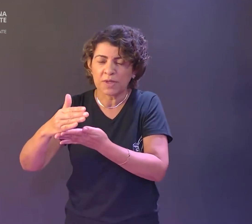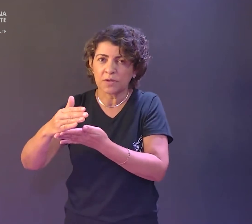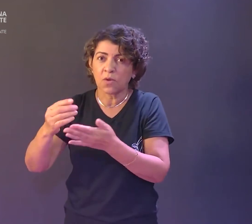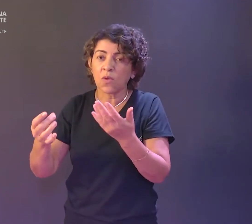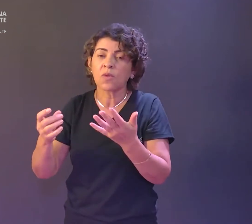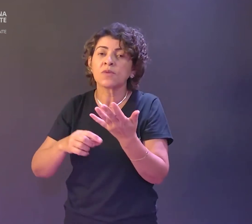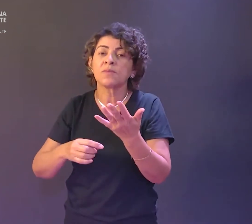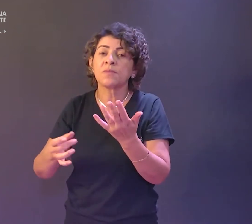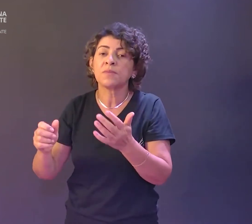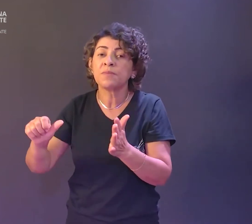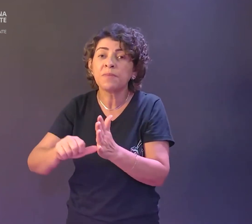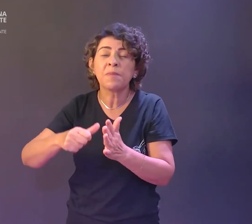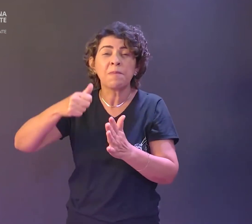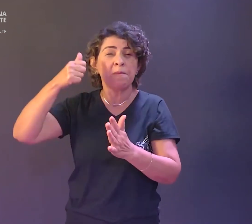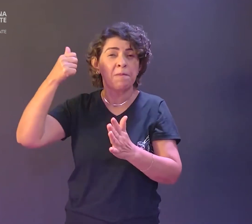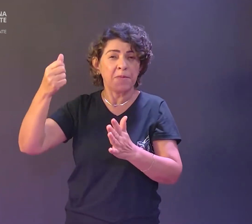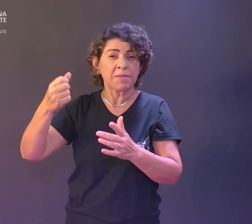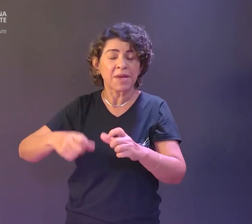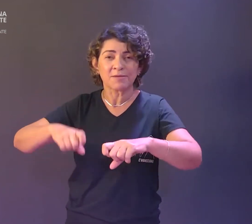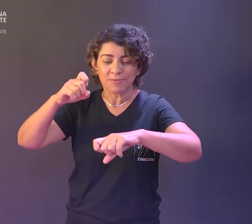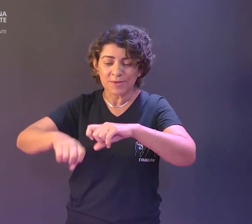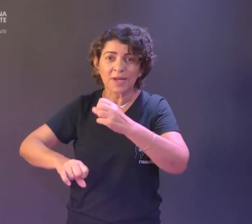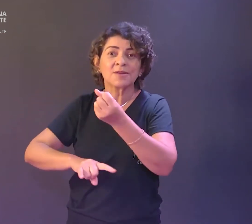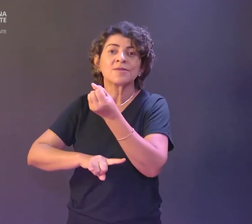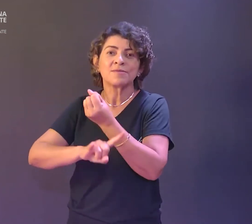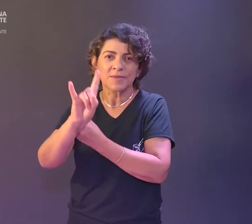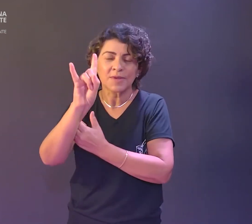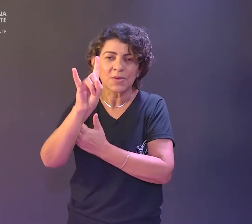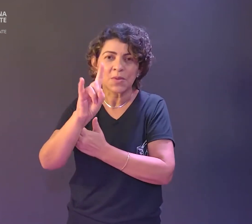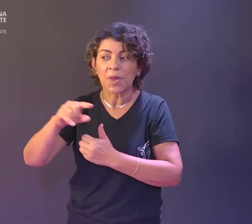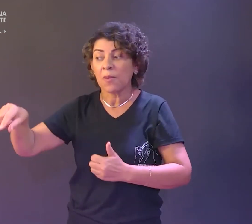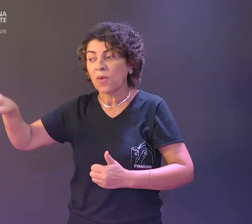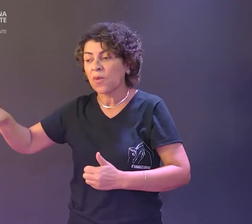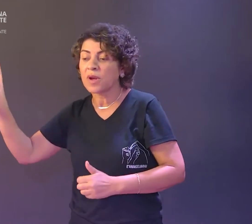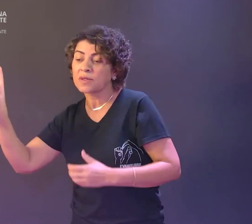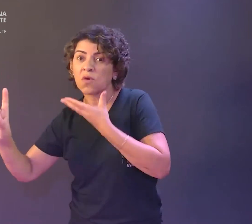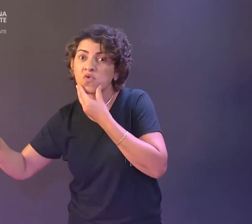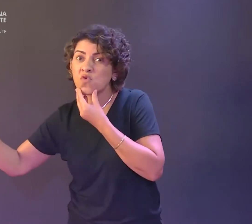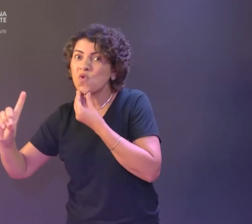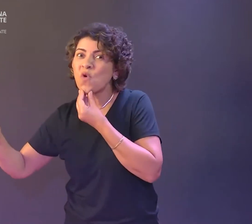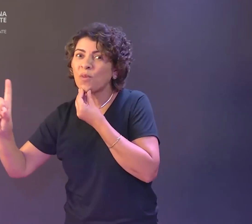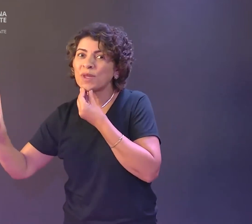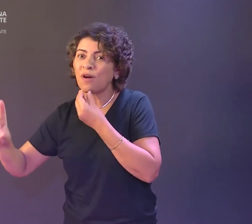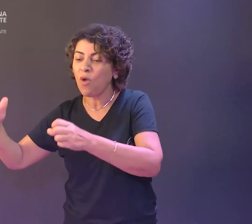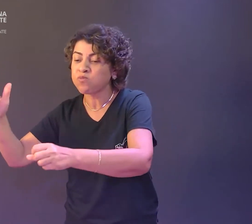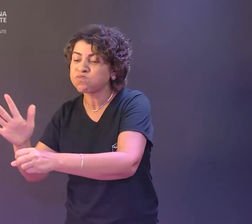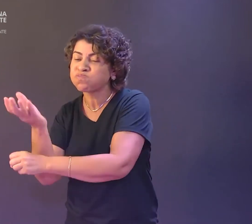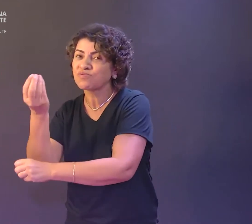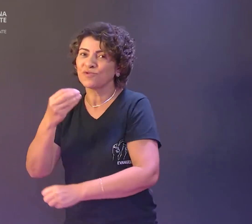surgiu da motivação presente no coração de Davi. Sua intenção era satisfazer